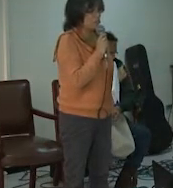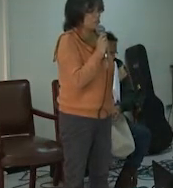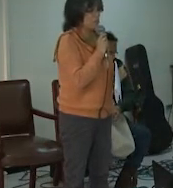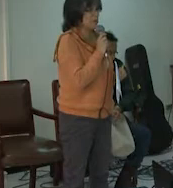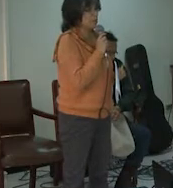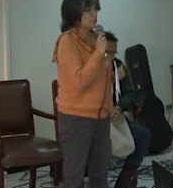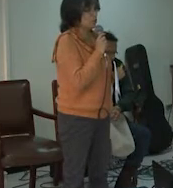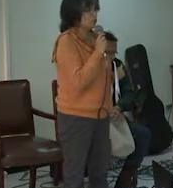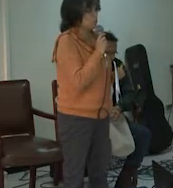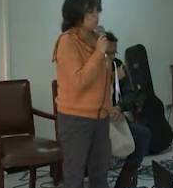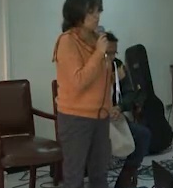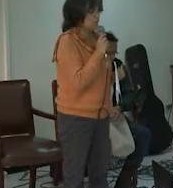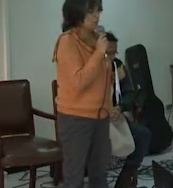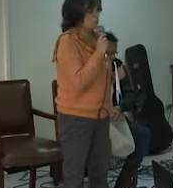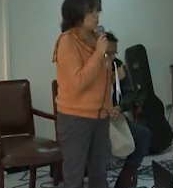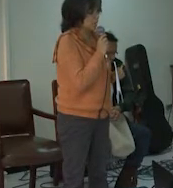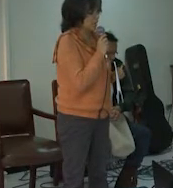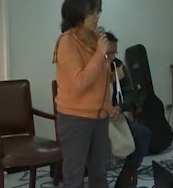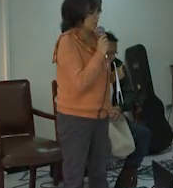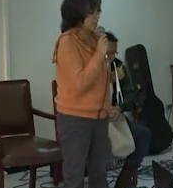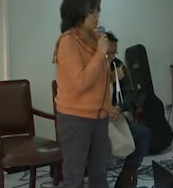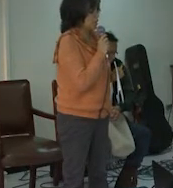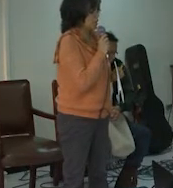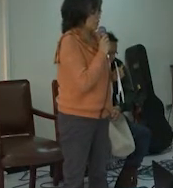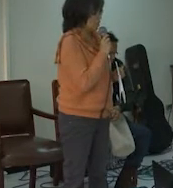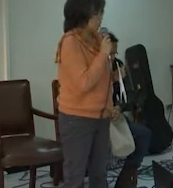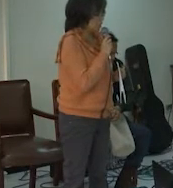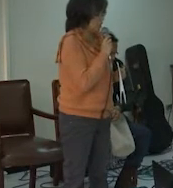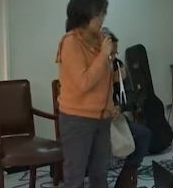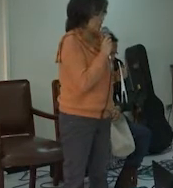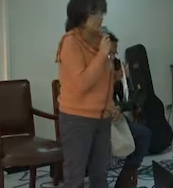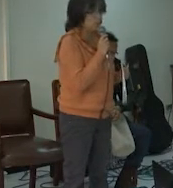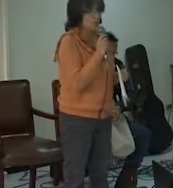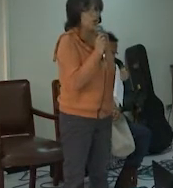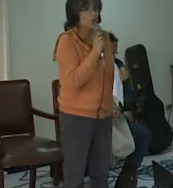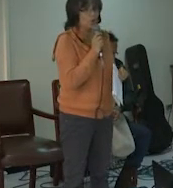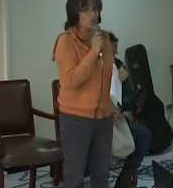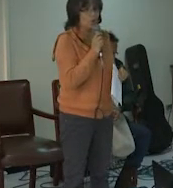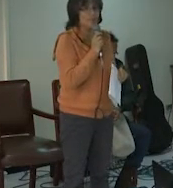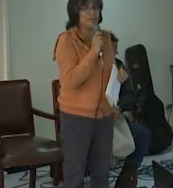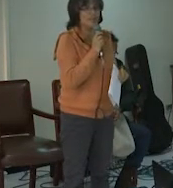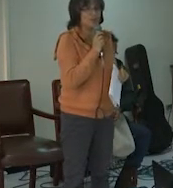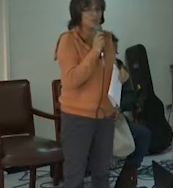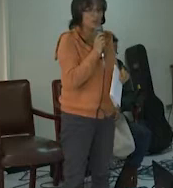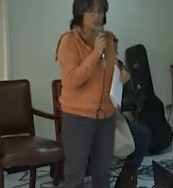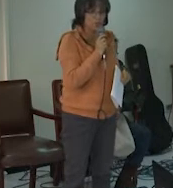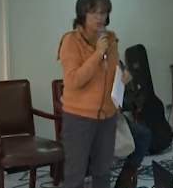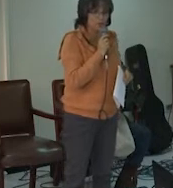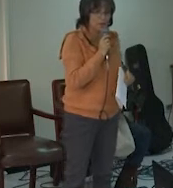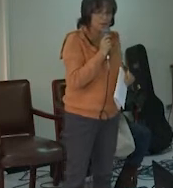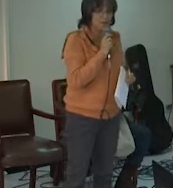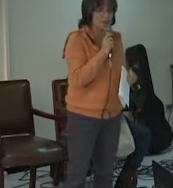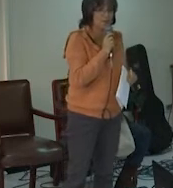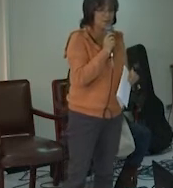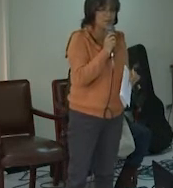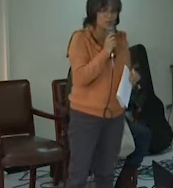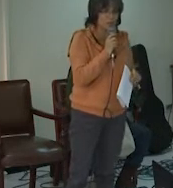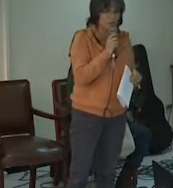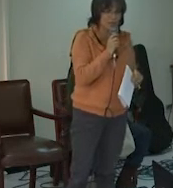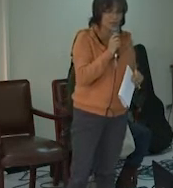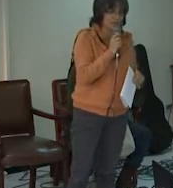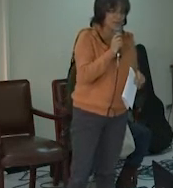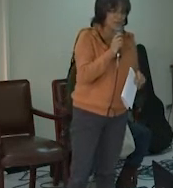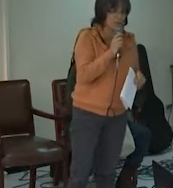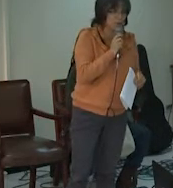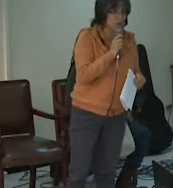esto que se llama educación popular, comunitaria, pensamiento crítico, cobra dimensiones mucho más amplias y mucho